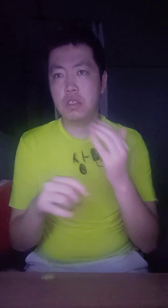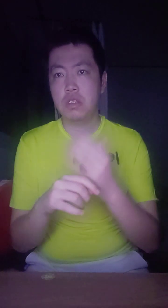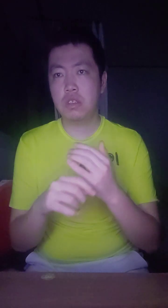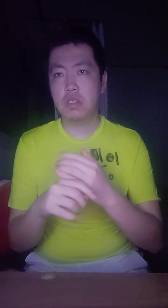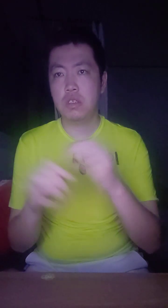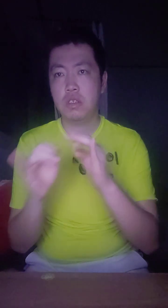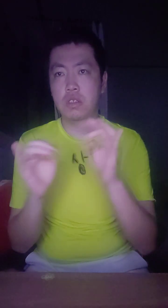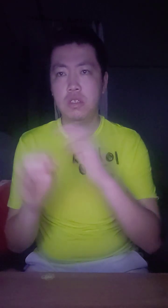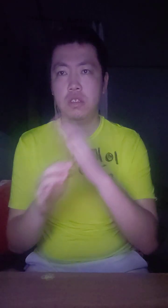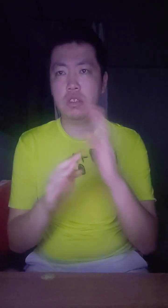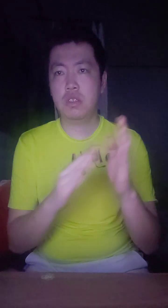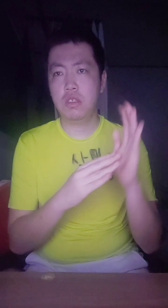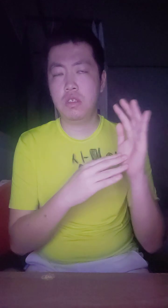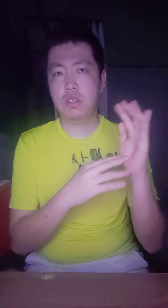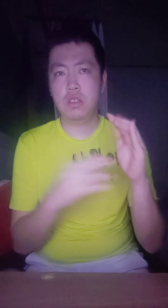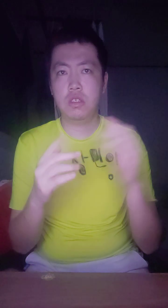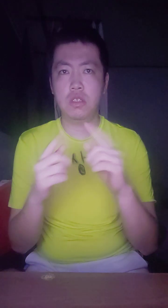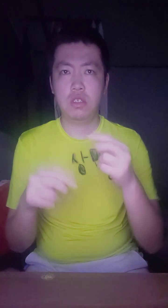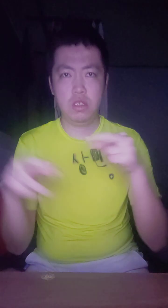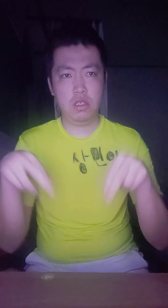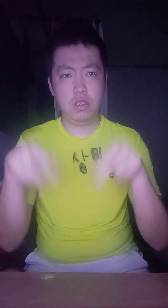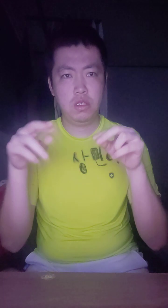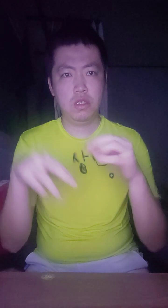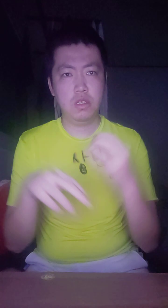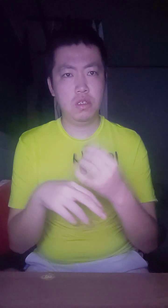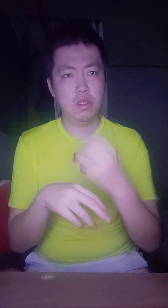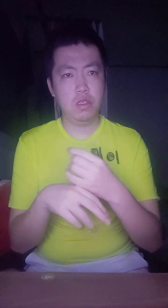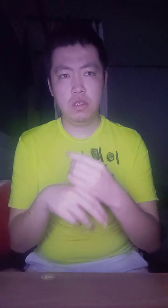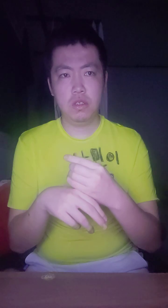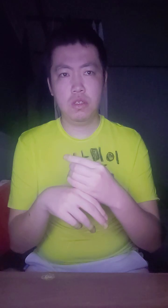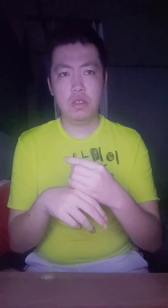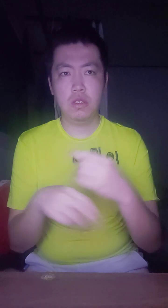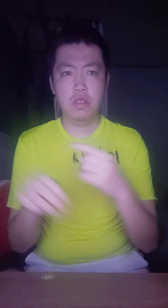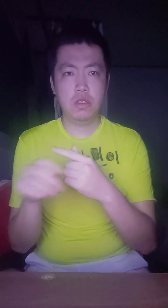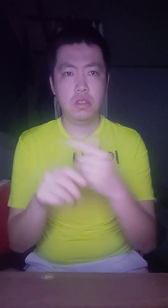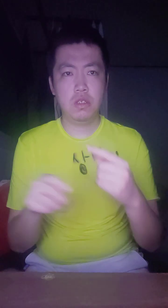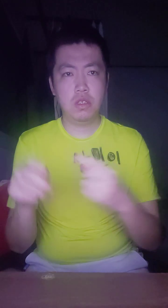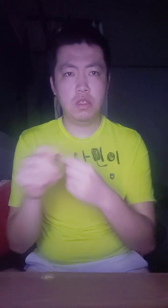했습니다. 차단기 노후로 인하여 전기 화재가